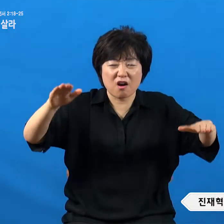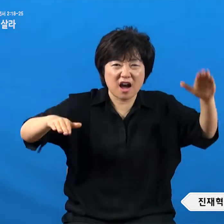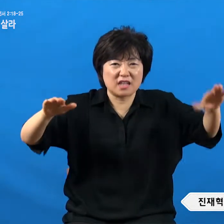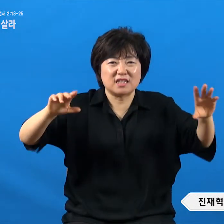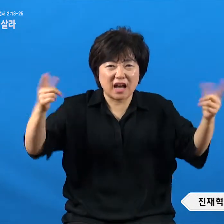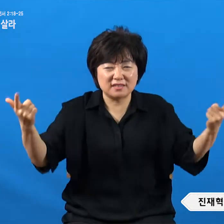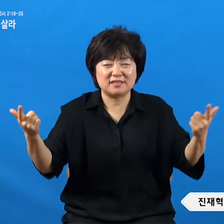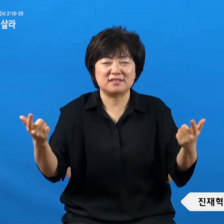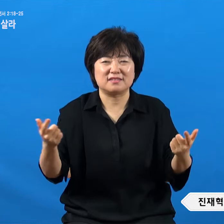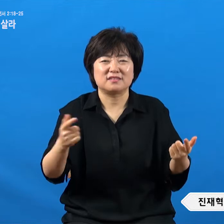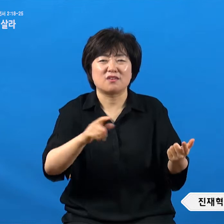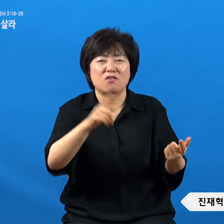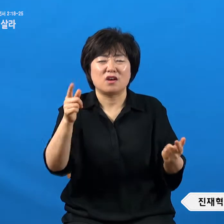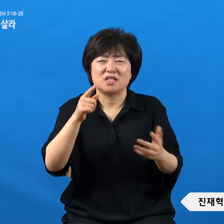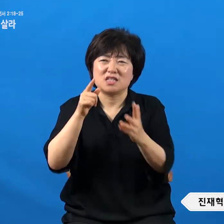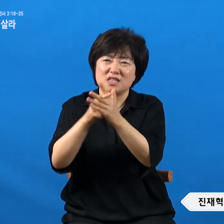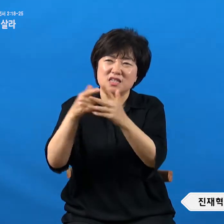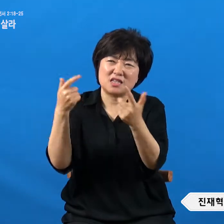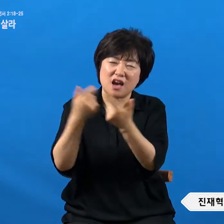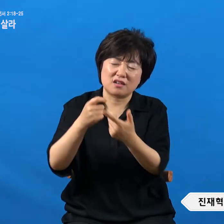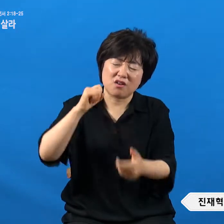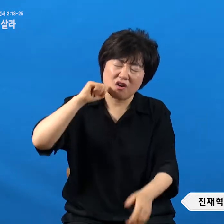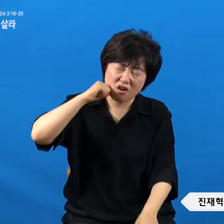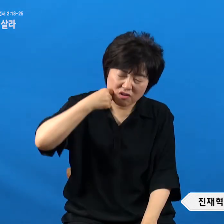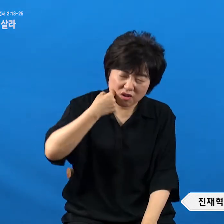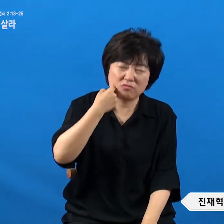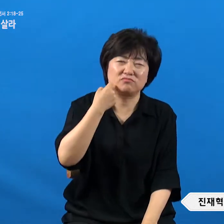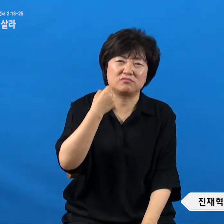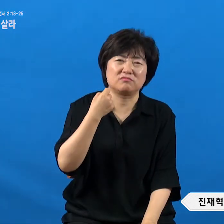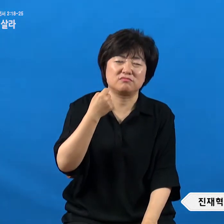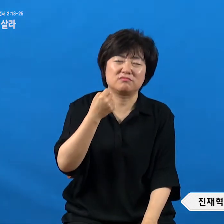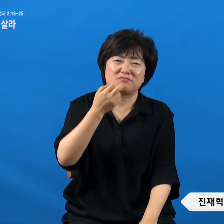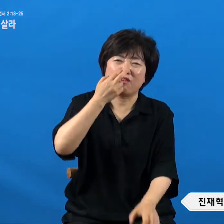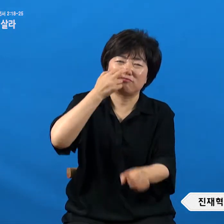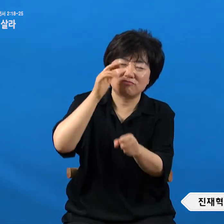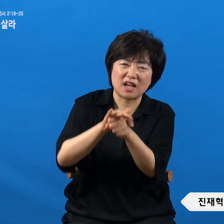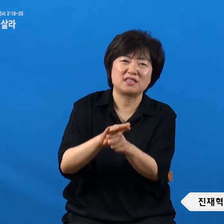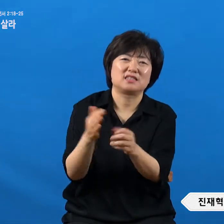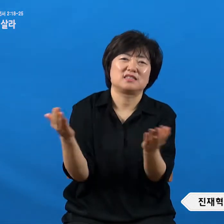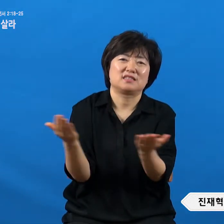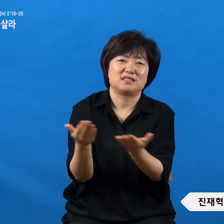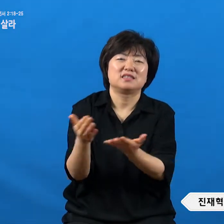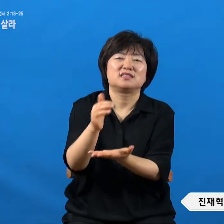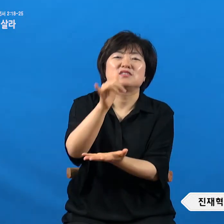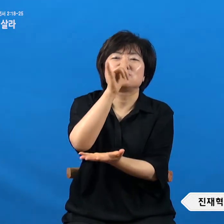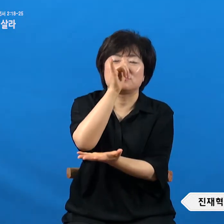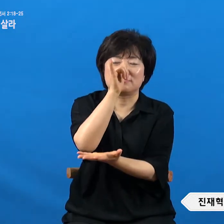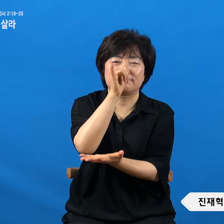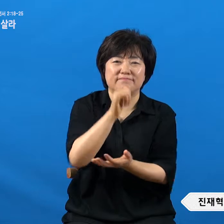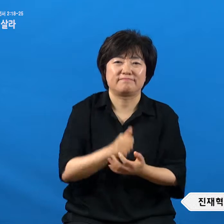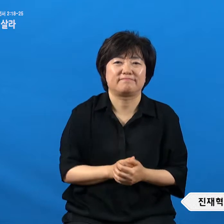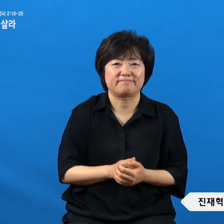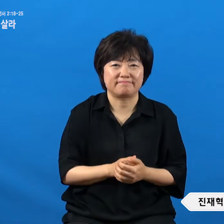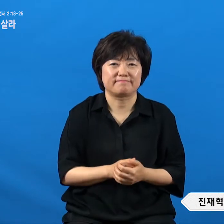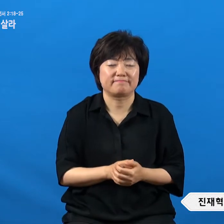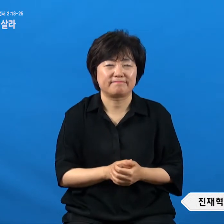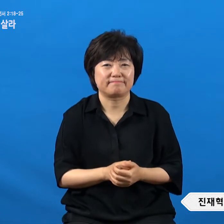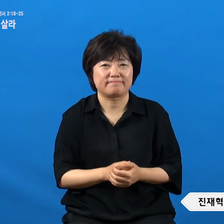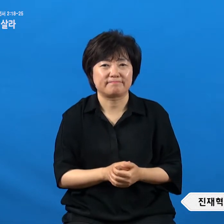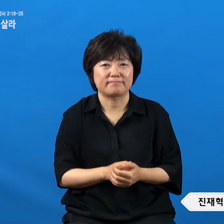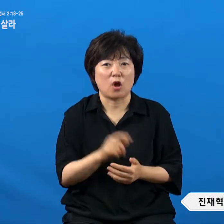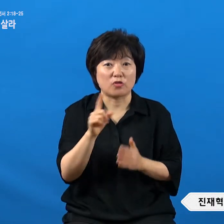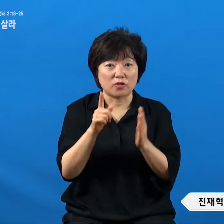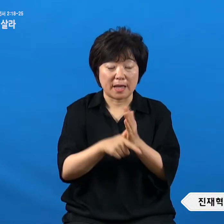여러 모양의 이해하기 힘든 부당한 그 고난을 성경은 말씀하고